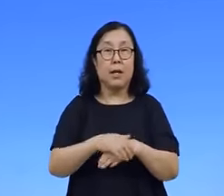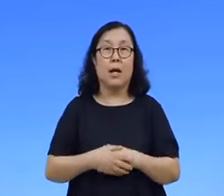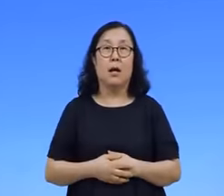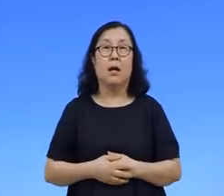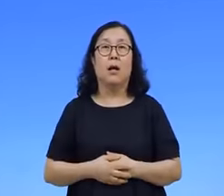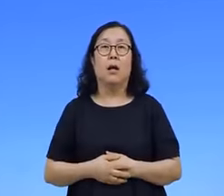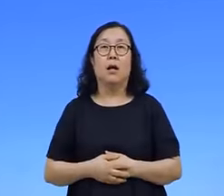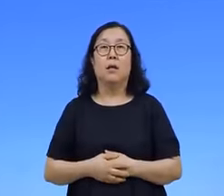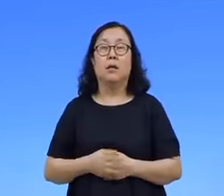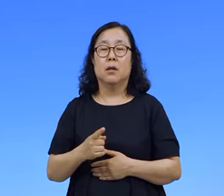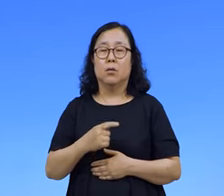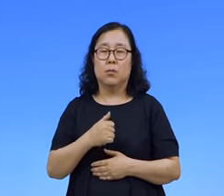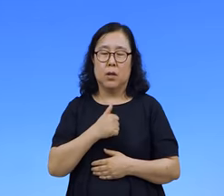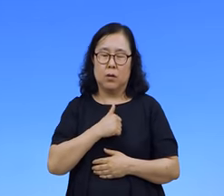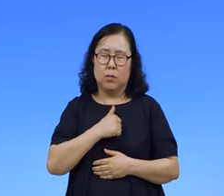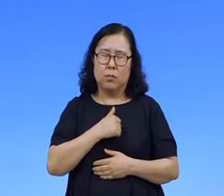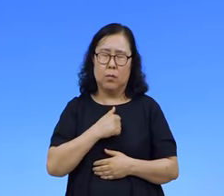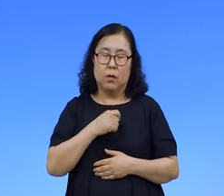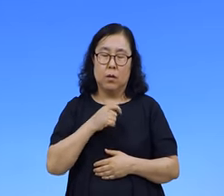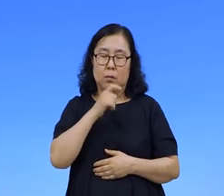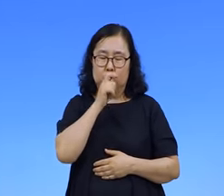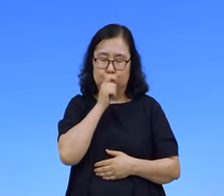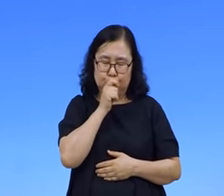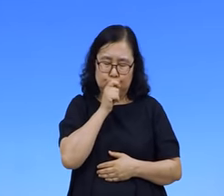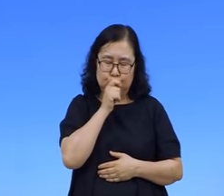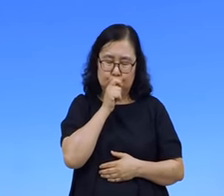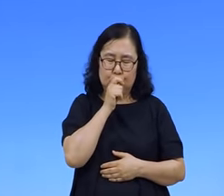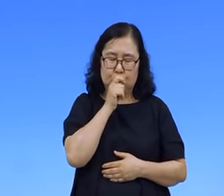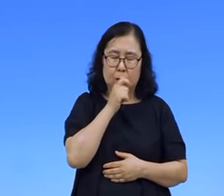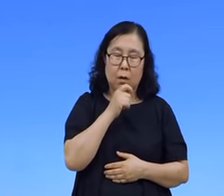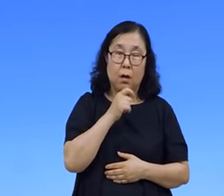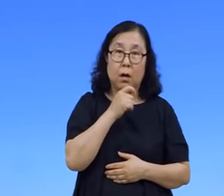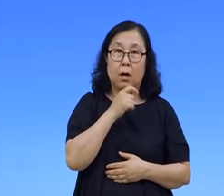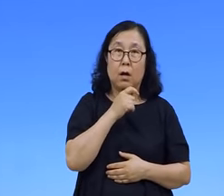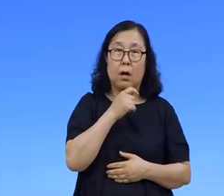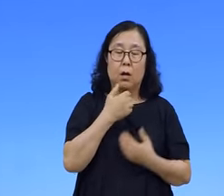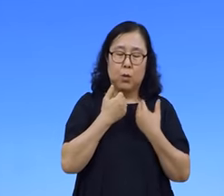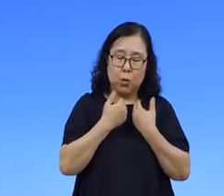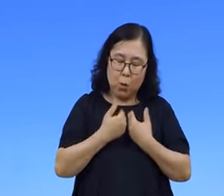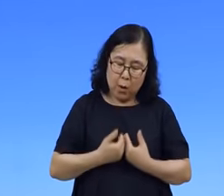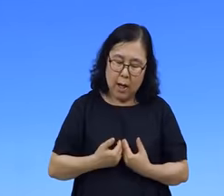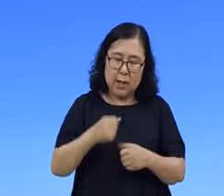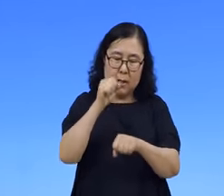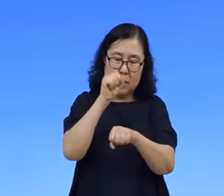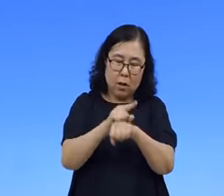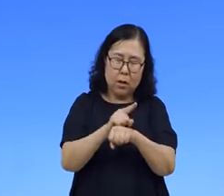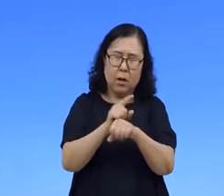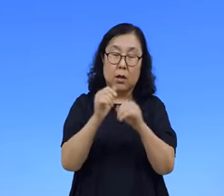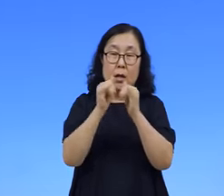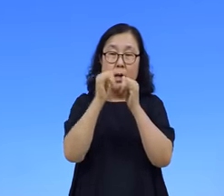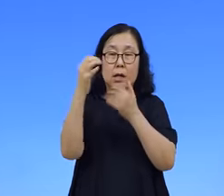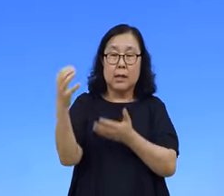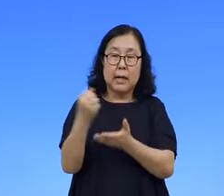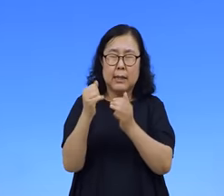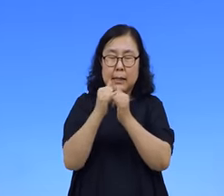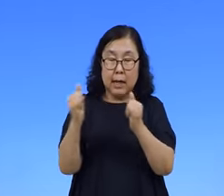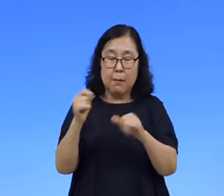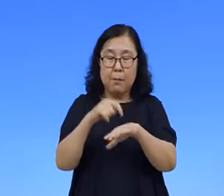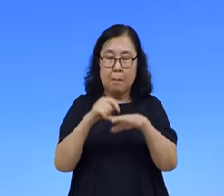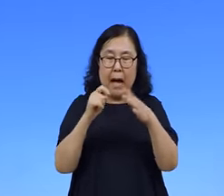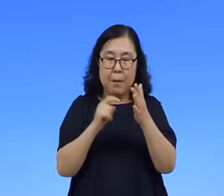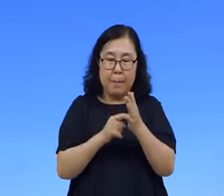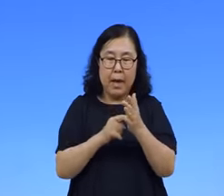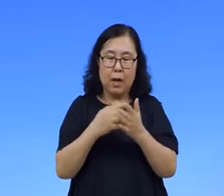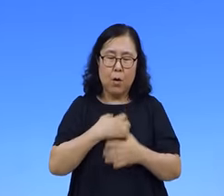소심하고 내성적인 분들 중에는 다 그런 건 아니지만 이거를 잘 못 털기 때문에 마음에 오래